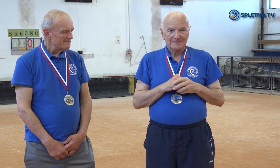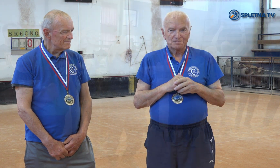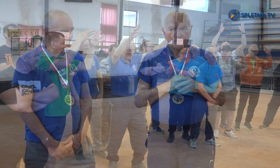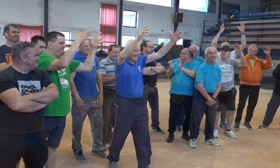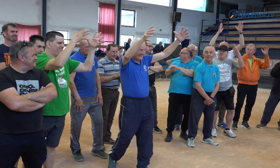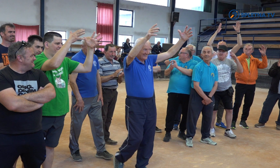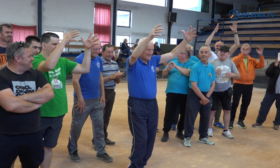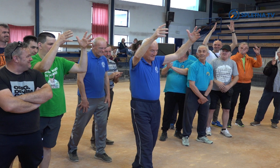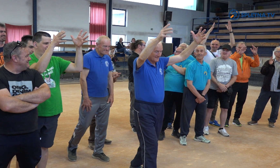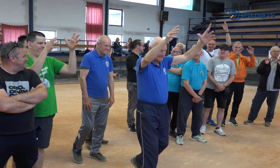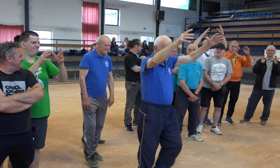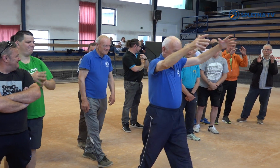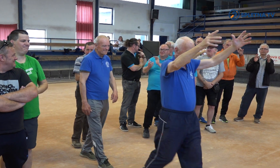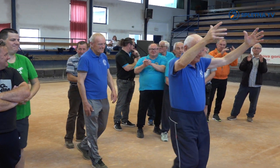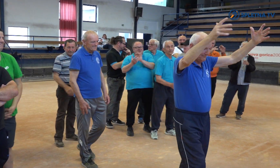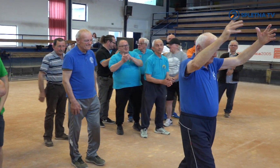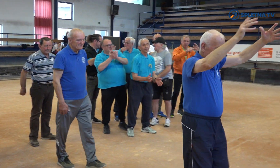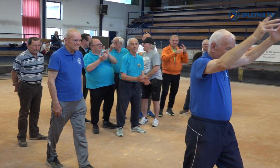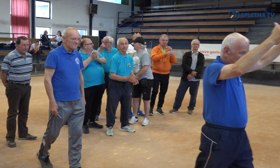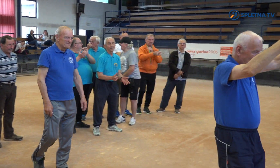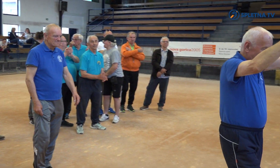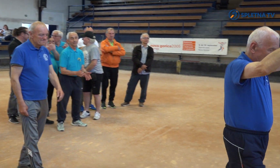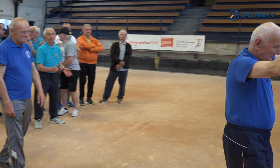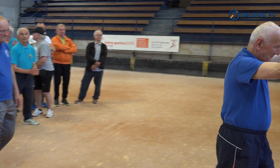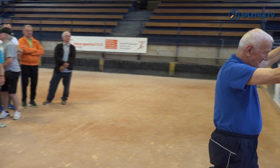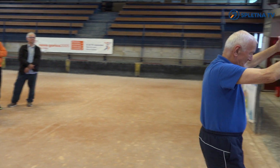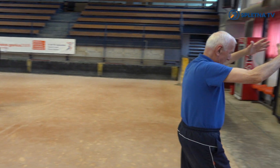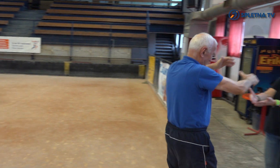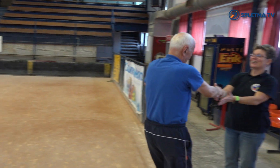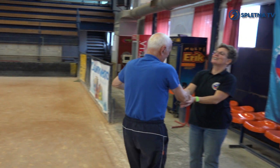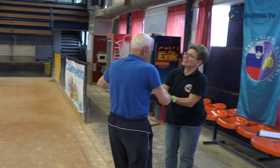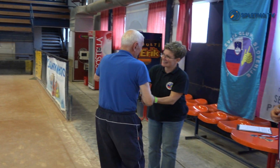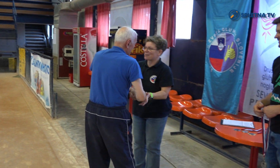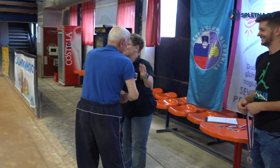Go get your DeLorean.